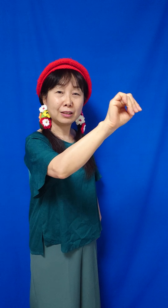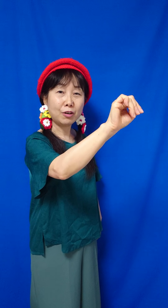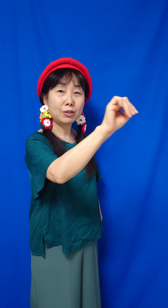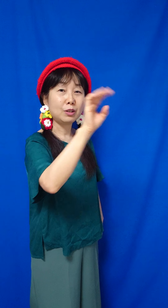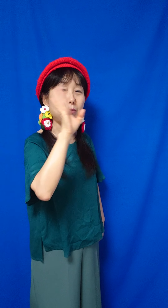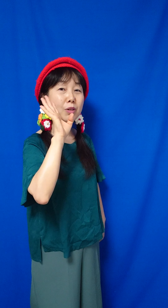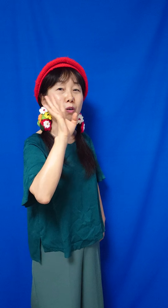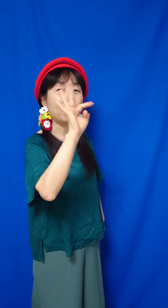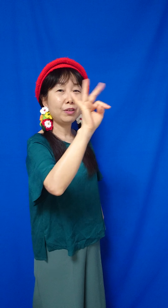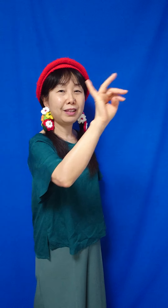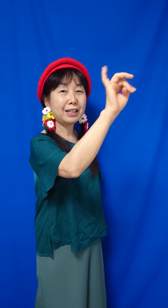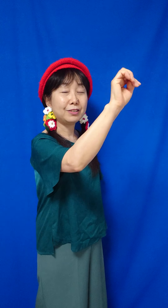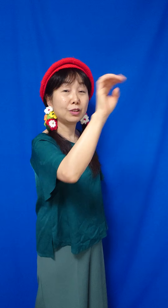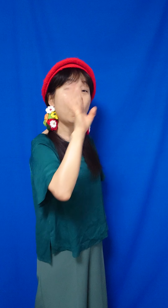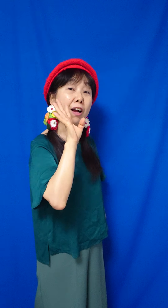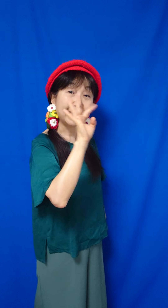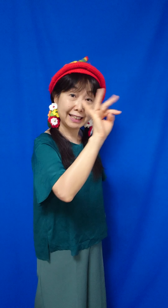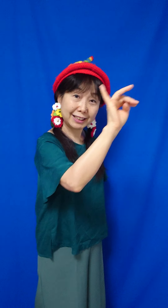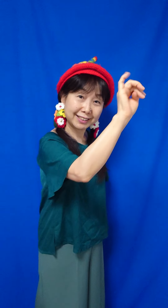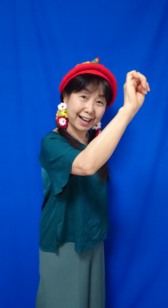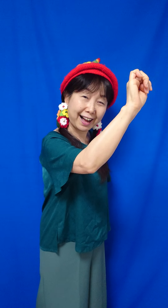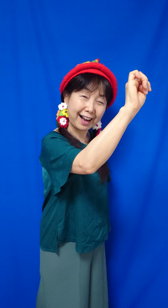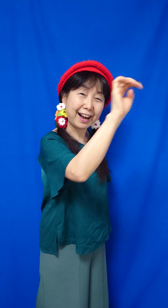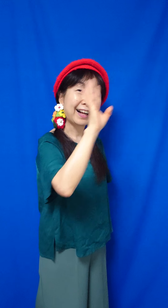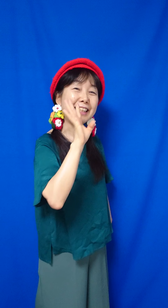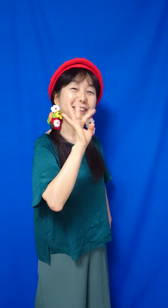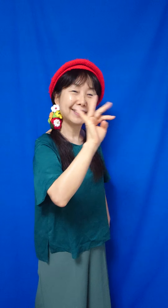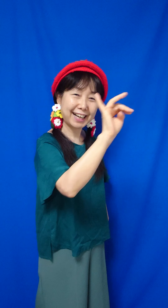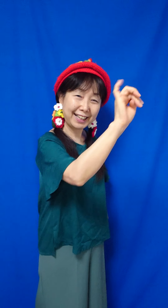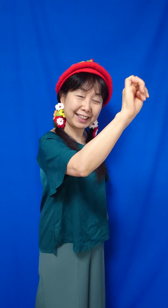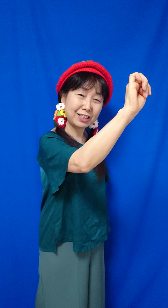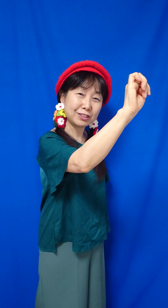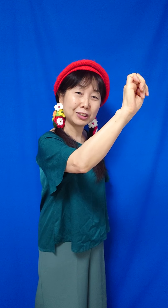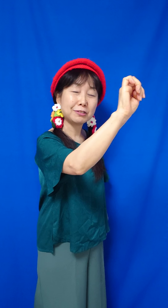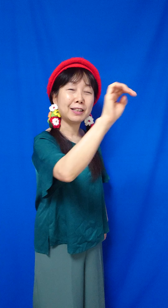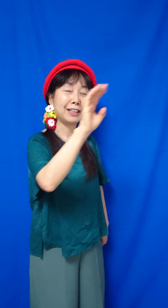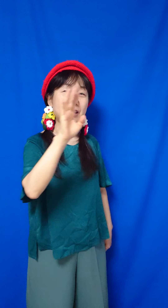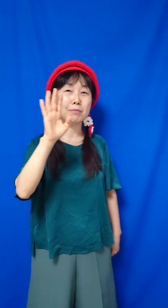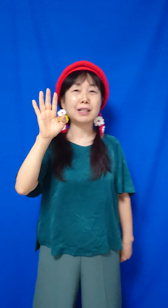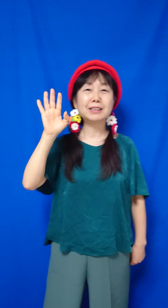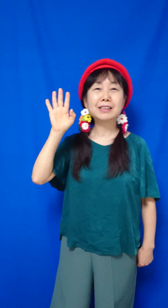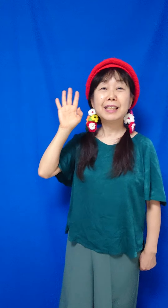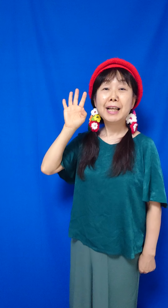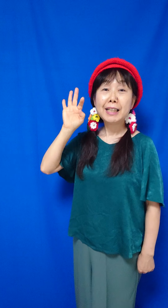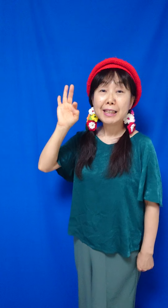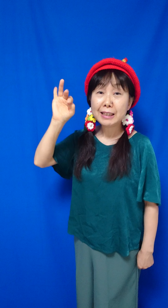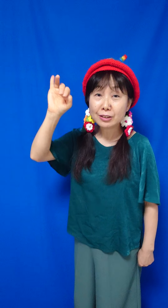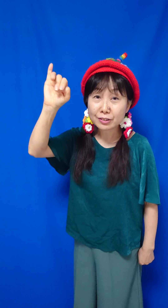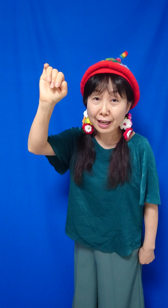1,2,3,4,5って指を折っていくと、いつかっていう手話になります。いつか